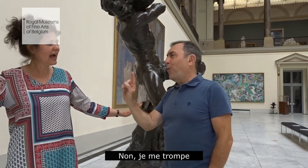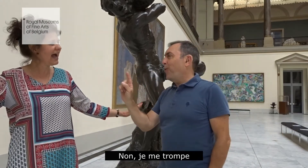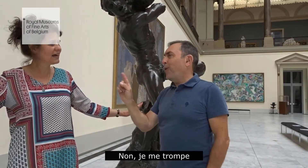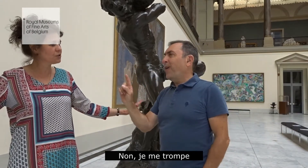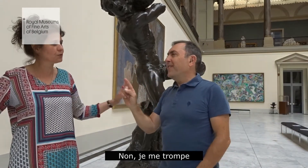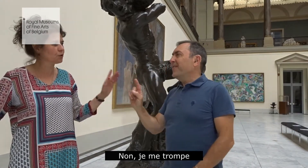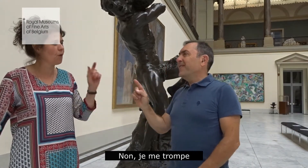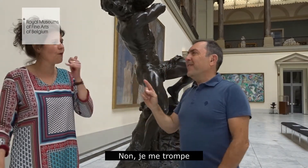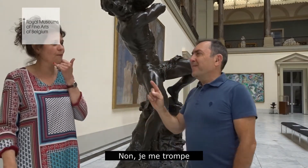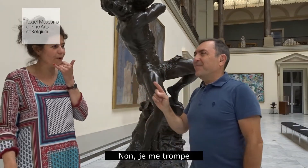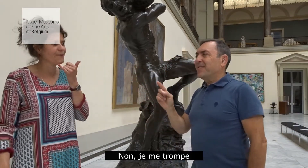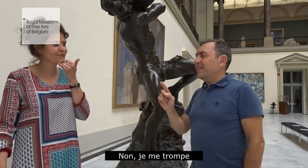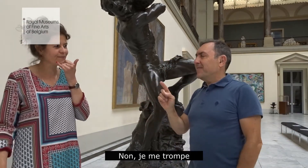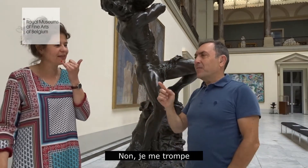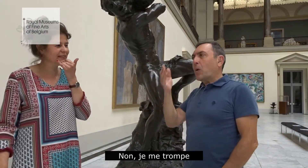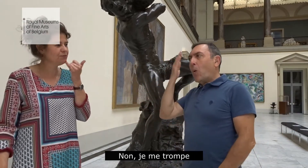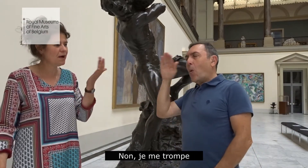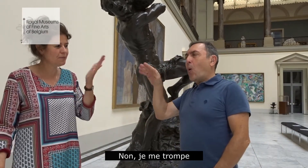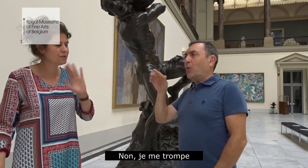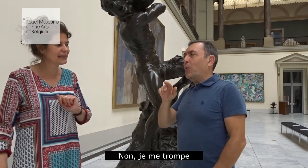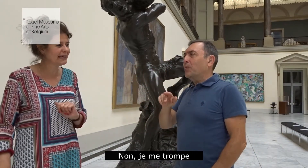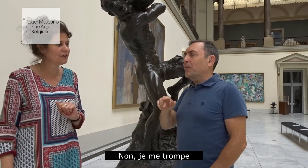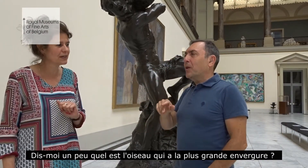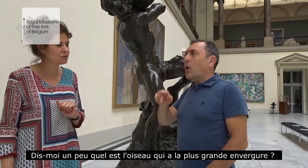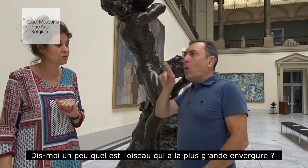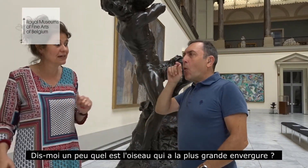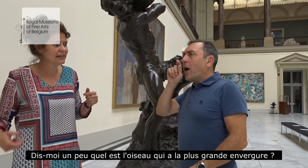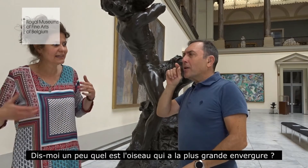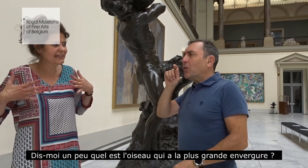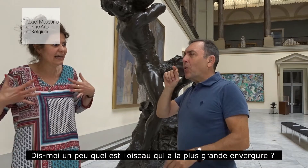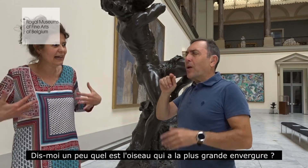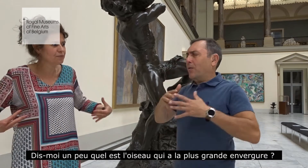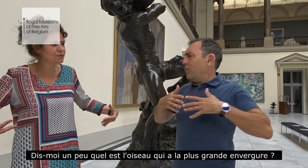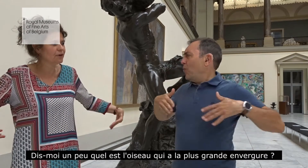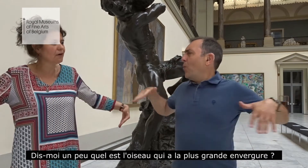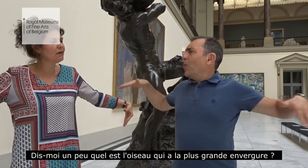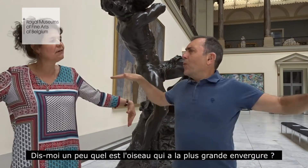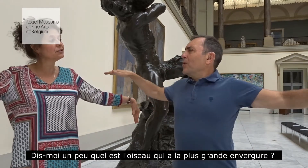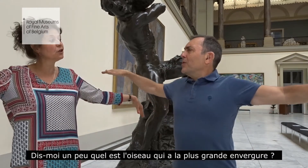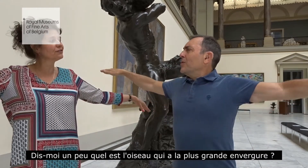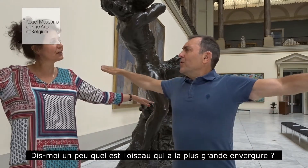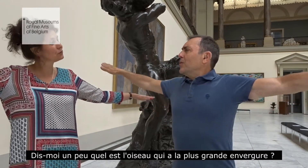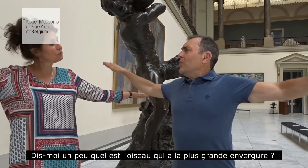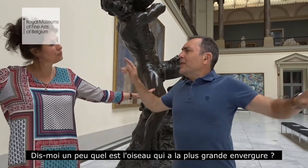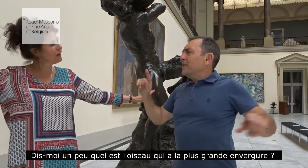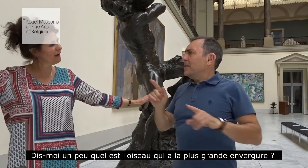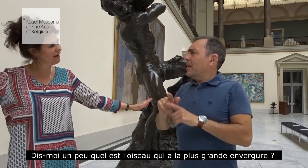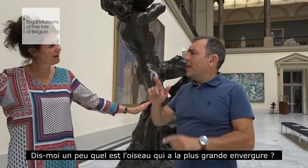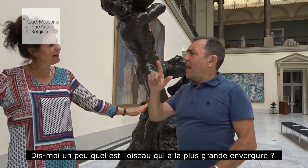Ah, je me trompe. Dis-moi un peu, quel est l'oiseau qui a la plus grande envergure?